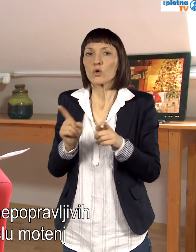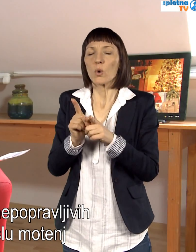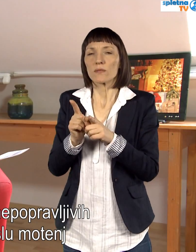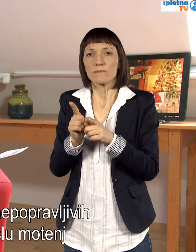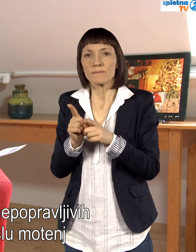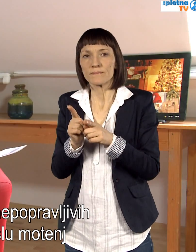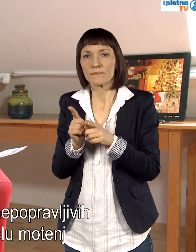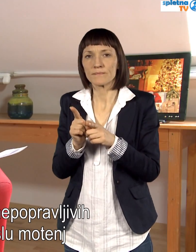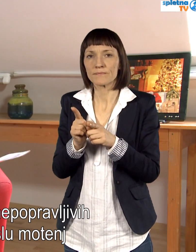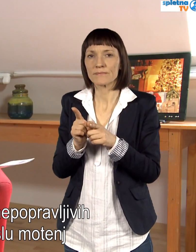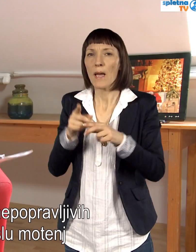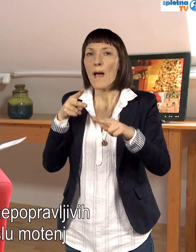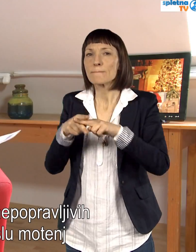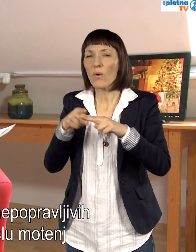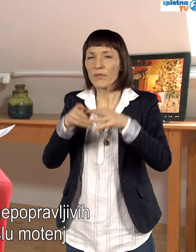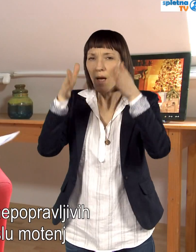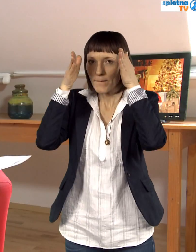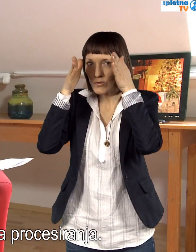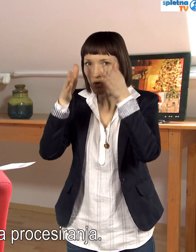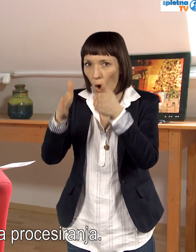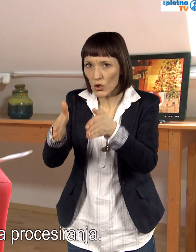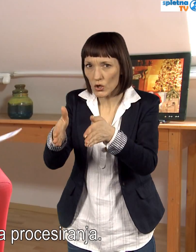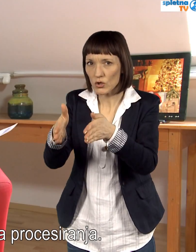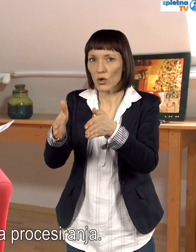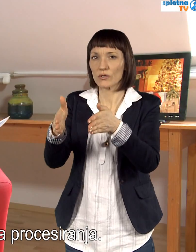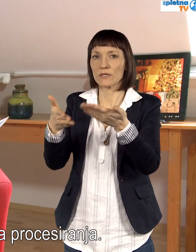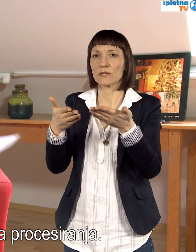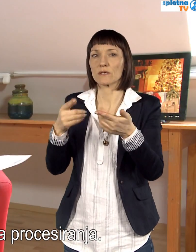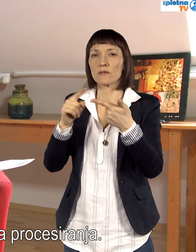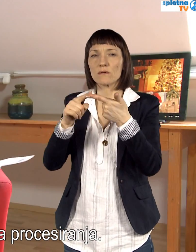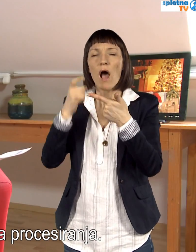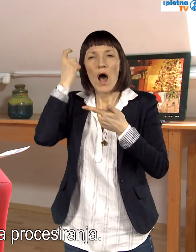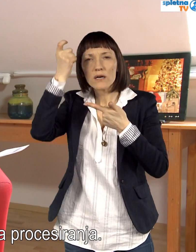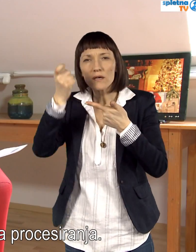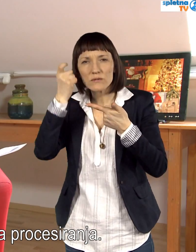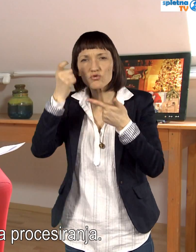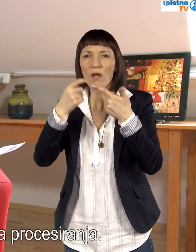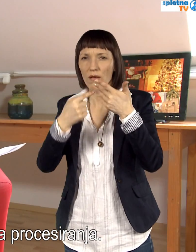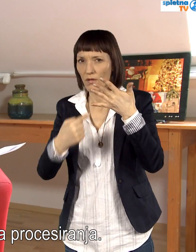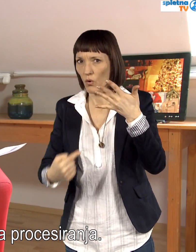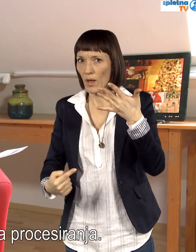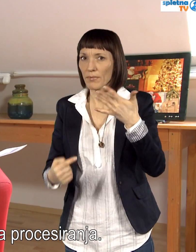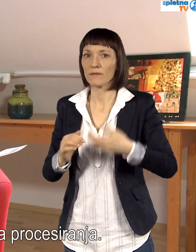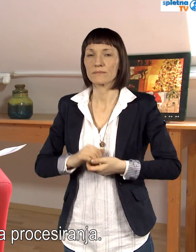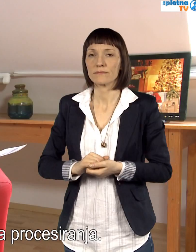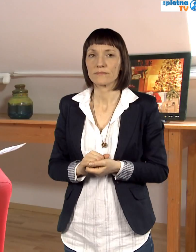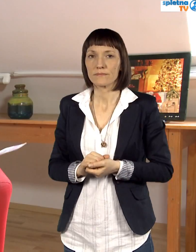smislu teh nekih motenj pozornosti, mentalnega procesiranja in tako, no.